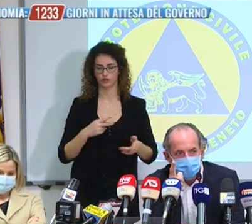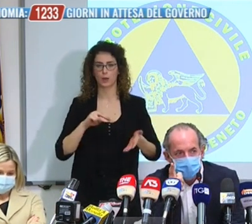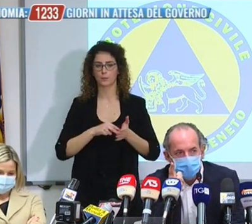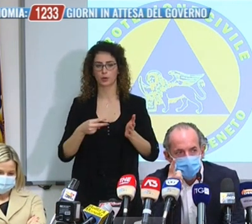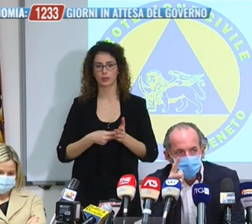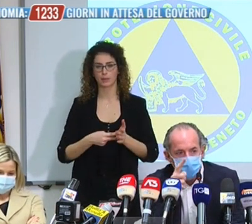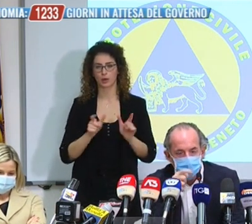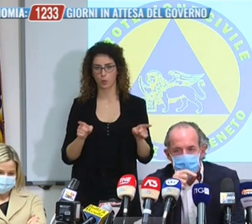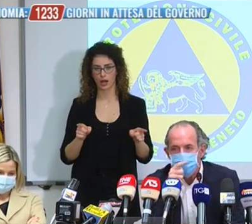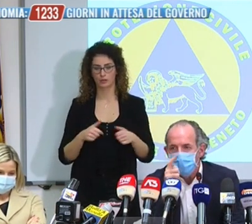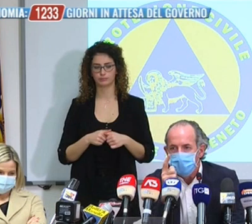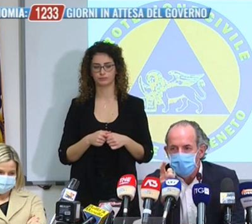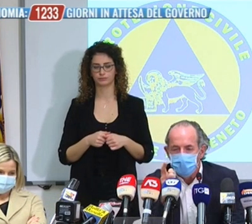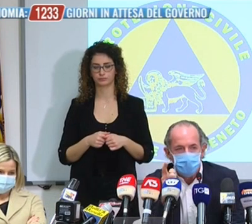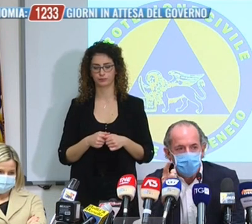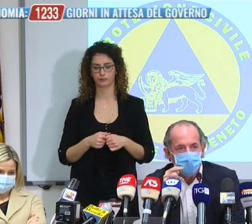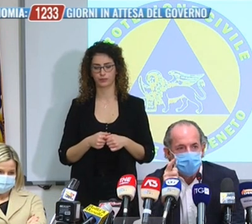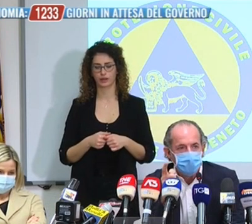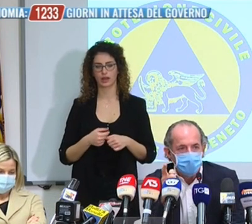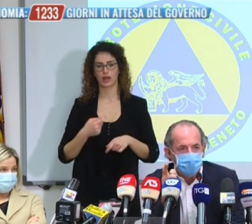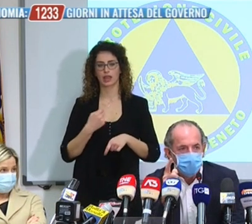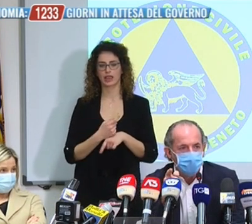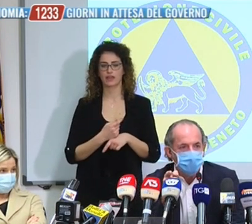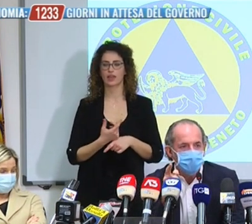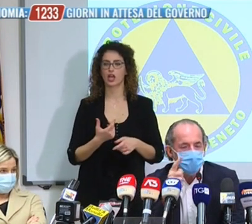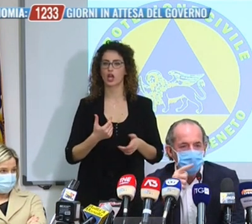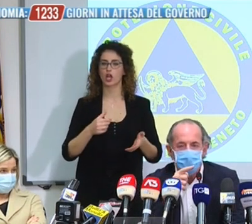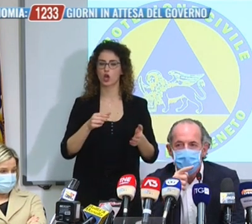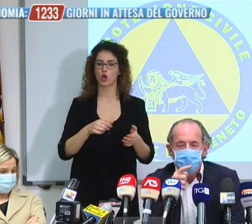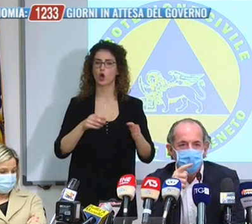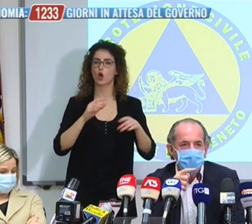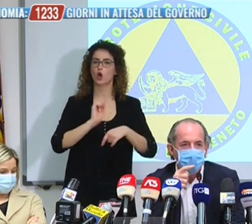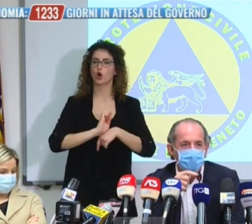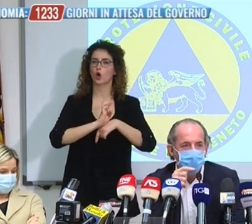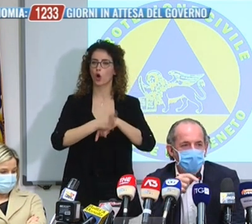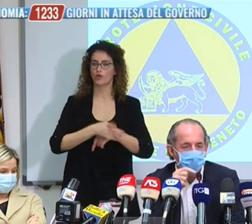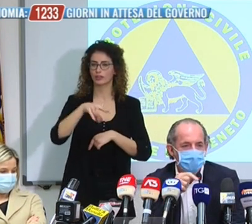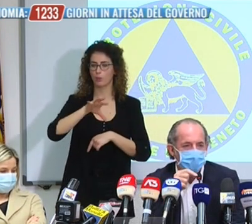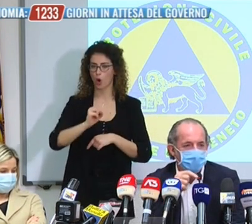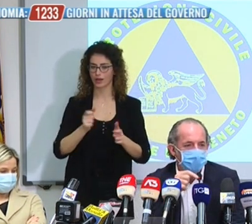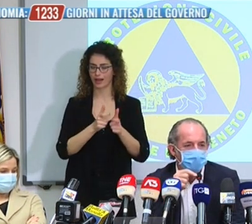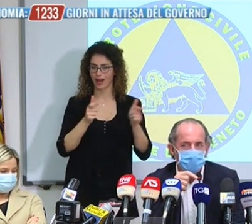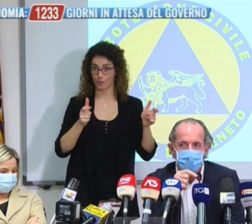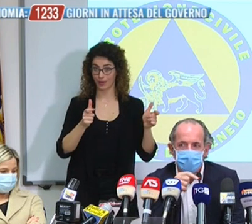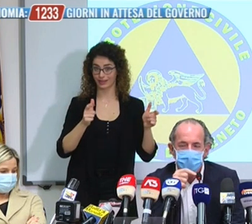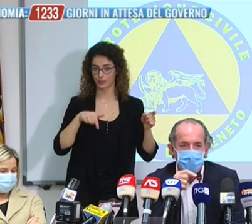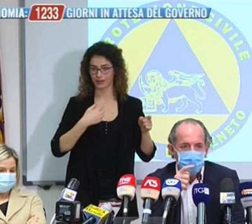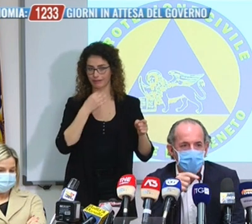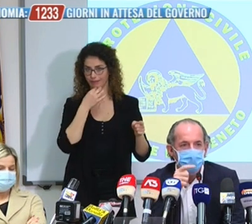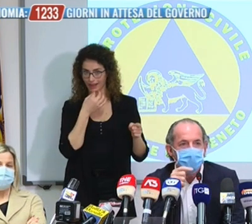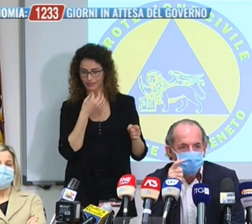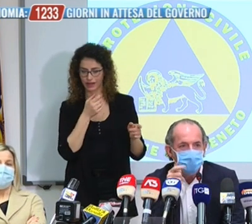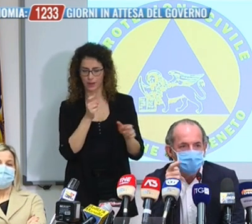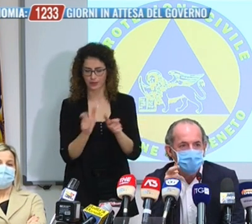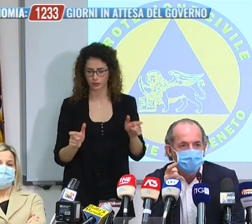risorse perché aumenteranno i Covid point per i tamponi, piuttosto che perché avremo più pressioni in alcuni reparti, ma